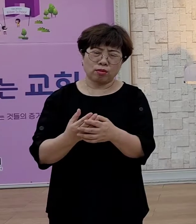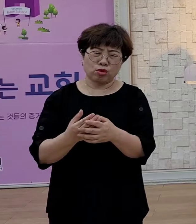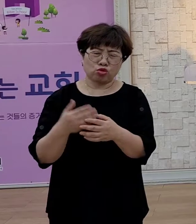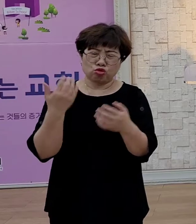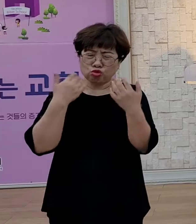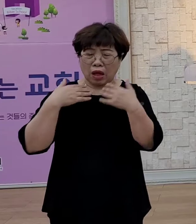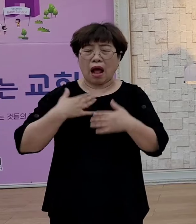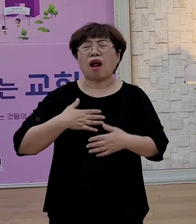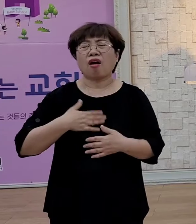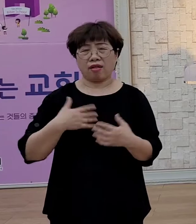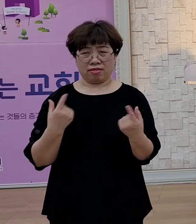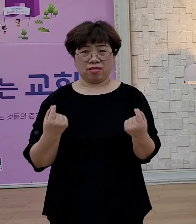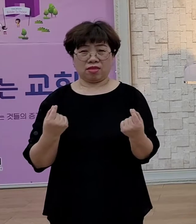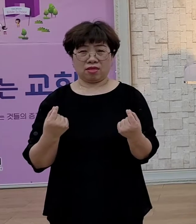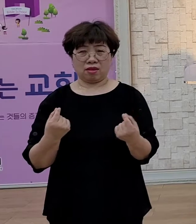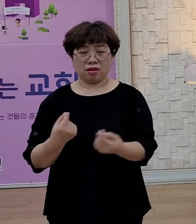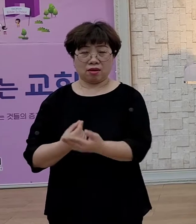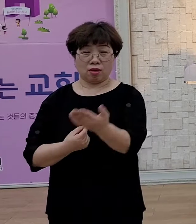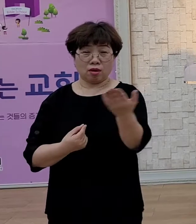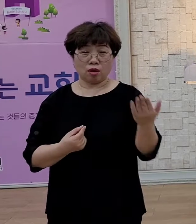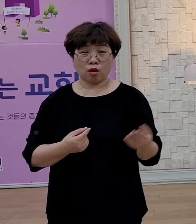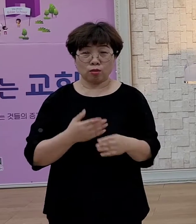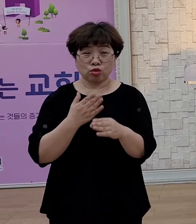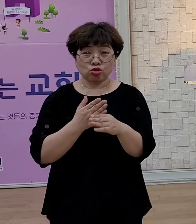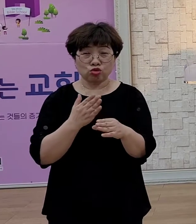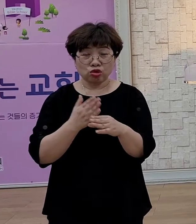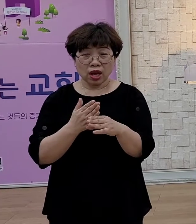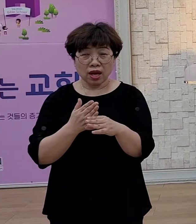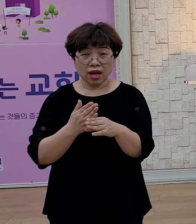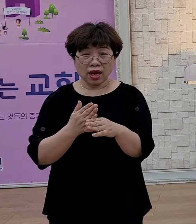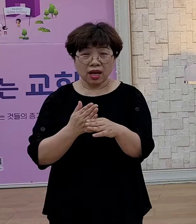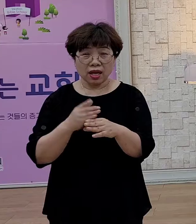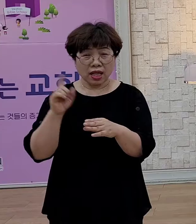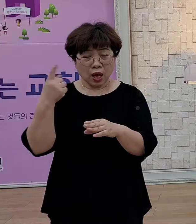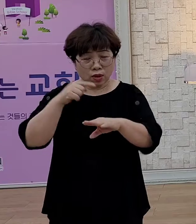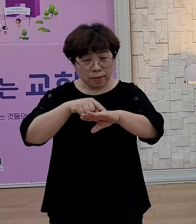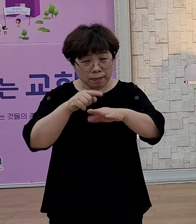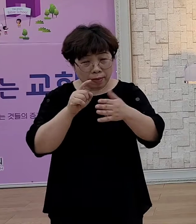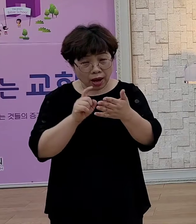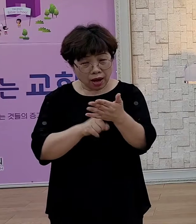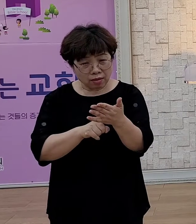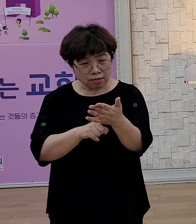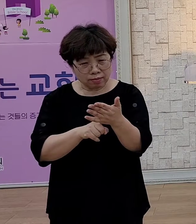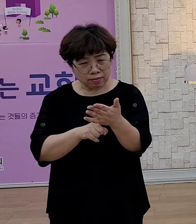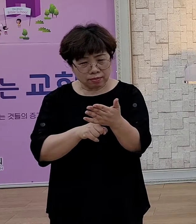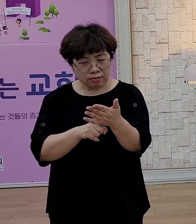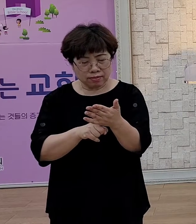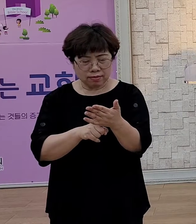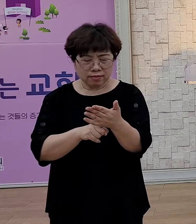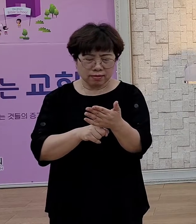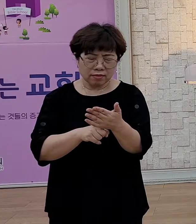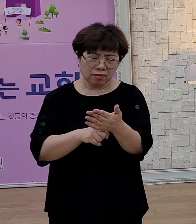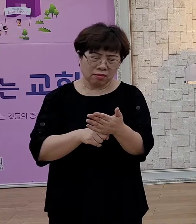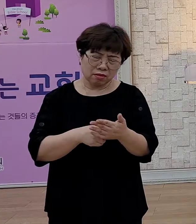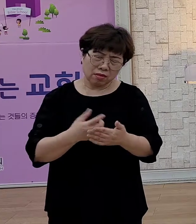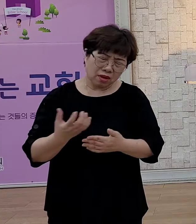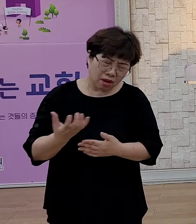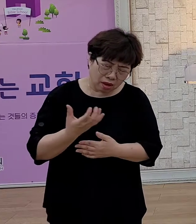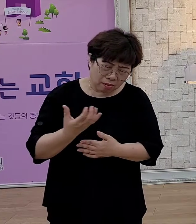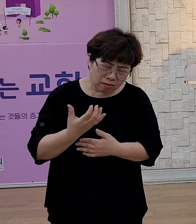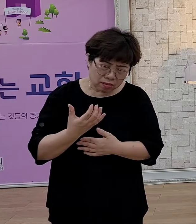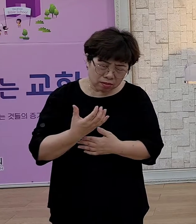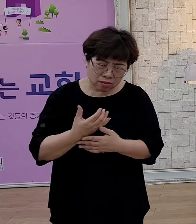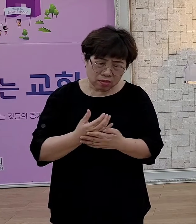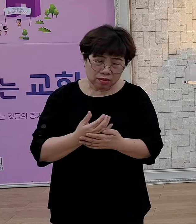생각해요. 여기 계신 분들은 이 심정이 어떤 심정인지, 얼마나 처절하고 고통스러운지 아마